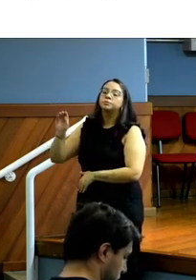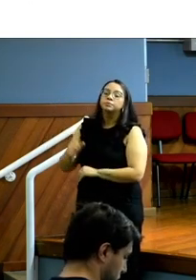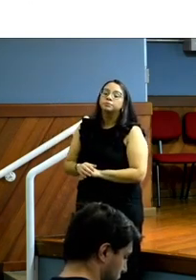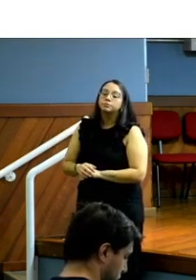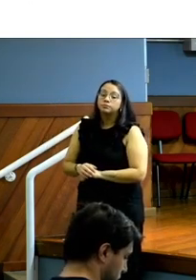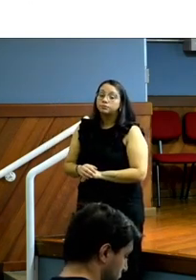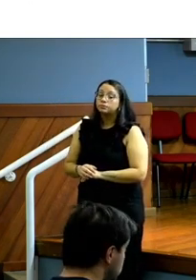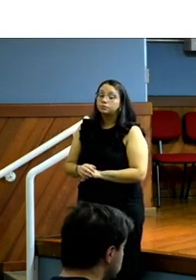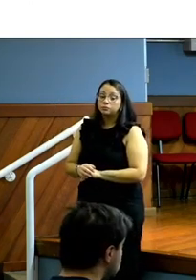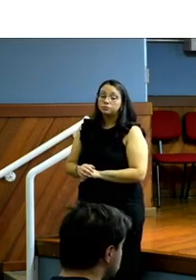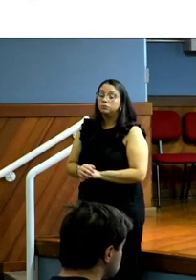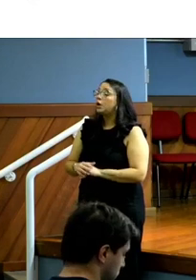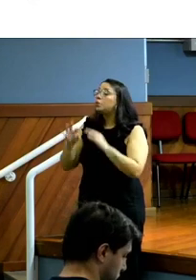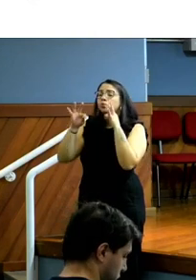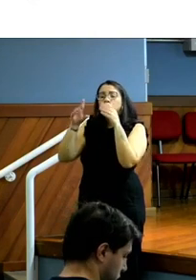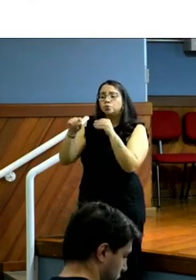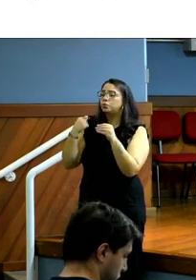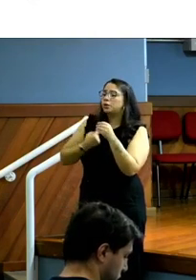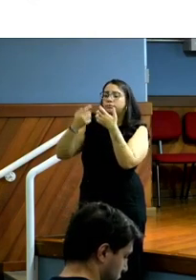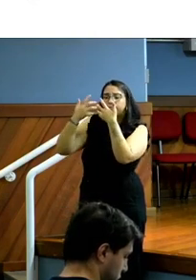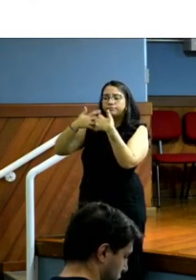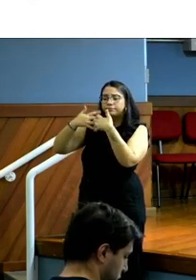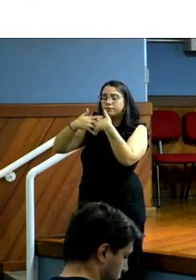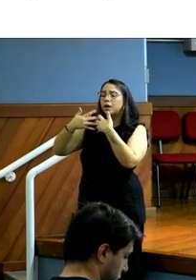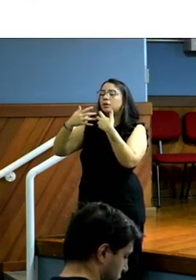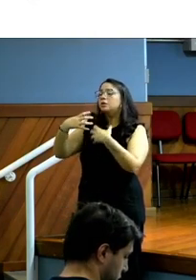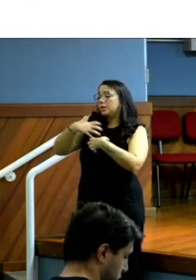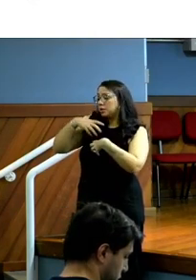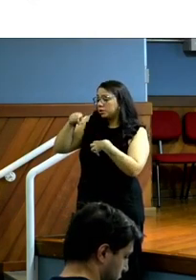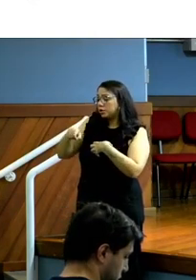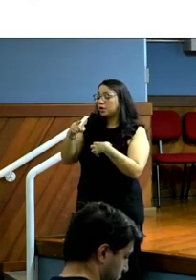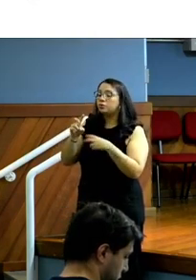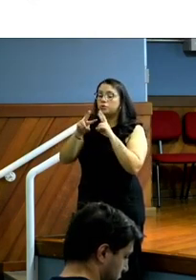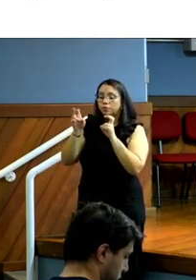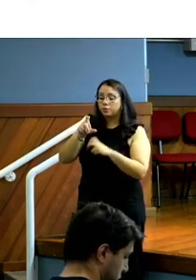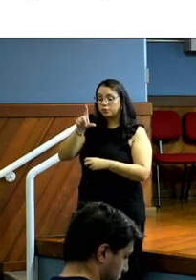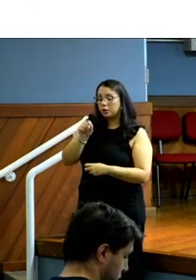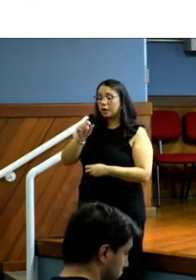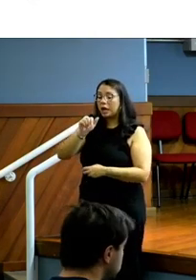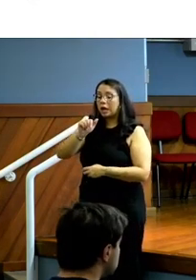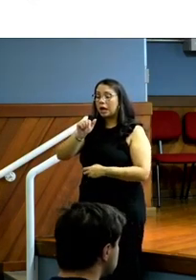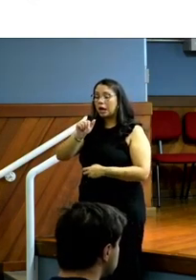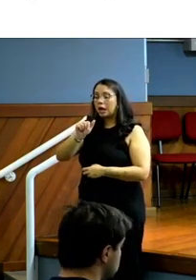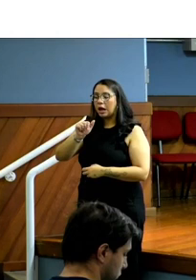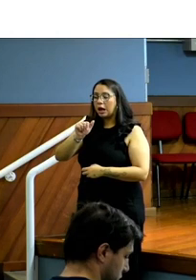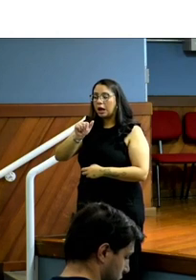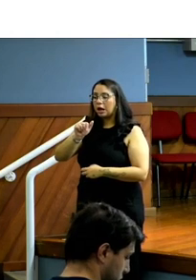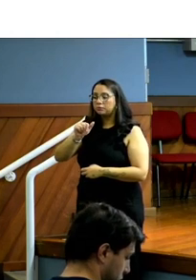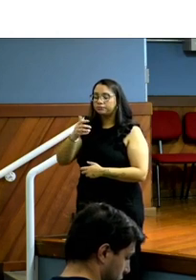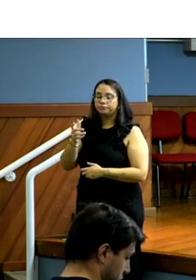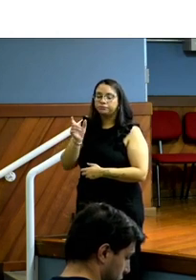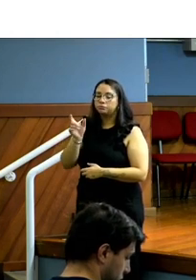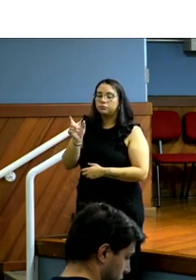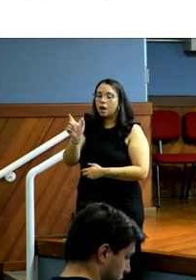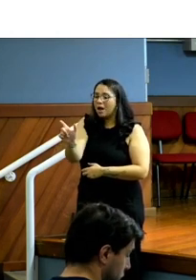informatização. Então, tudo vai ser pensado por ali. Quando nós optamos pelo Atom, nós optamos pelo Atom como ele é. Ah, mas eu